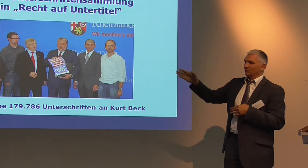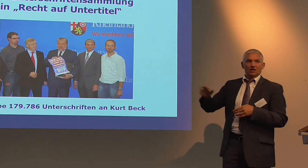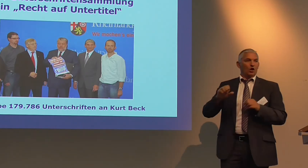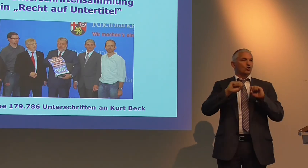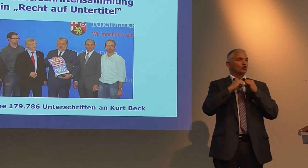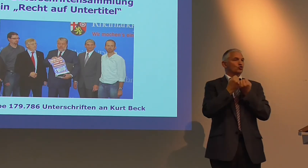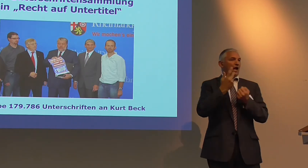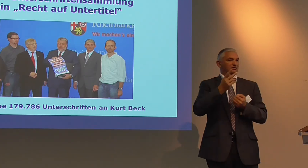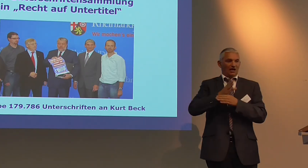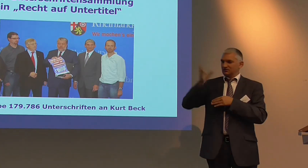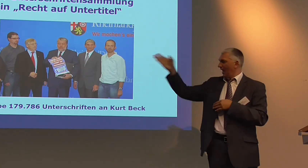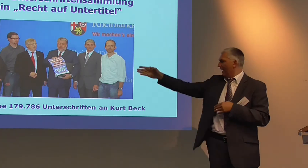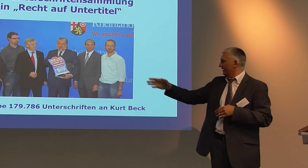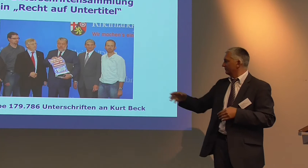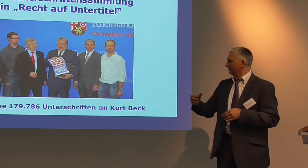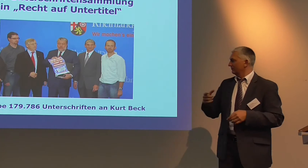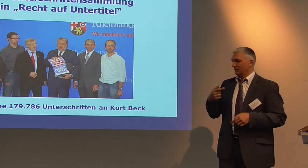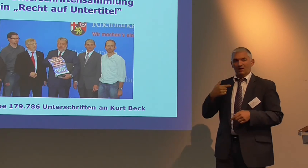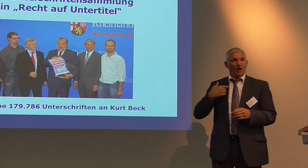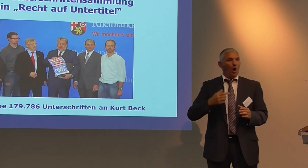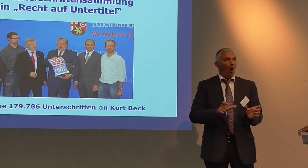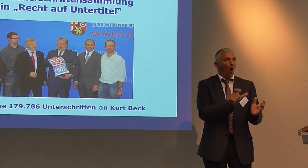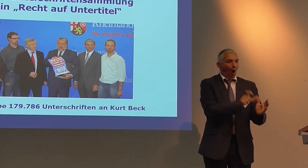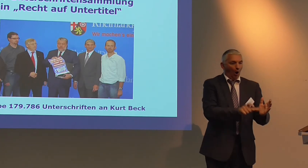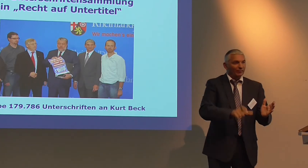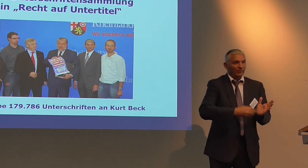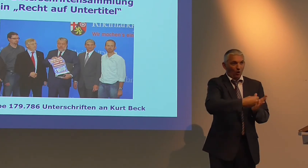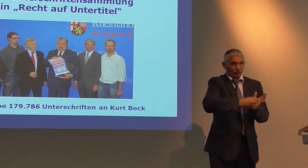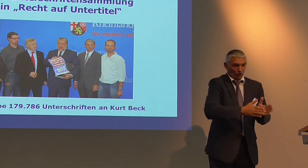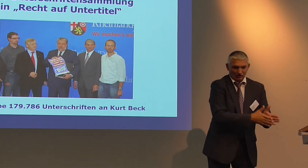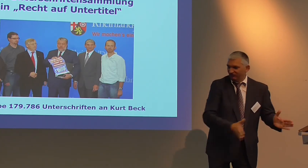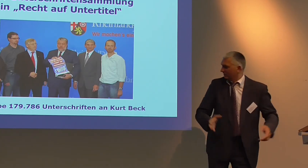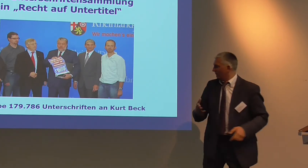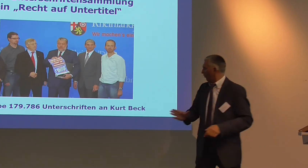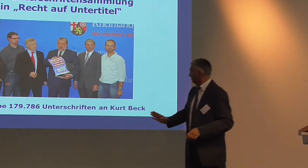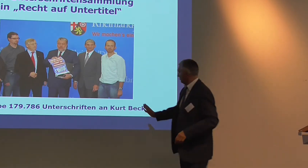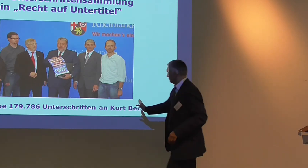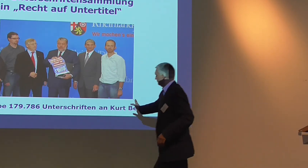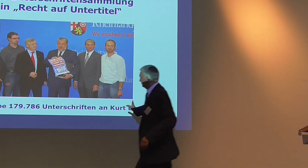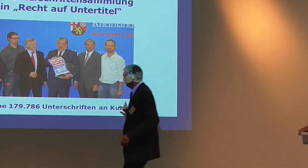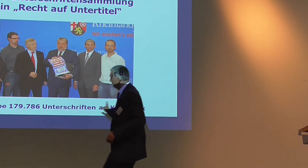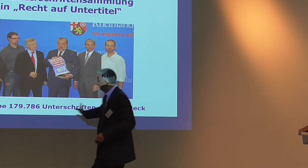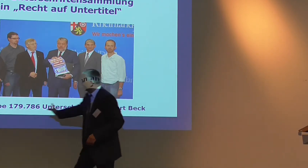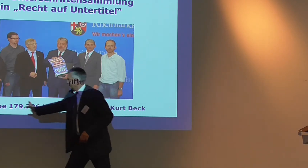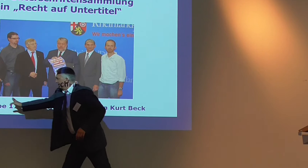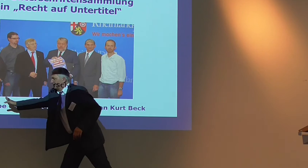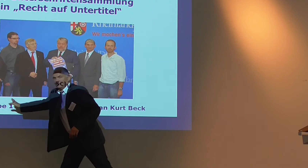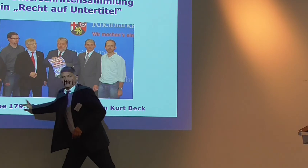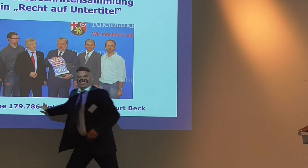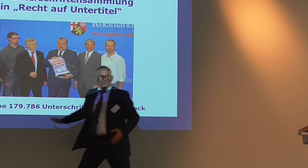von der Vorgängerin von Herrn Dreyer, dann waren wir in der Staatssekretariat und haben die Unterschriften übergeben. Das war ein ganzen Ordner